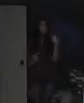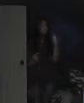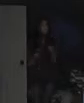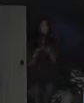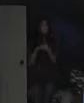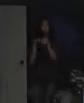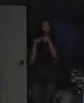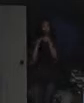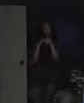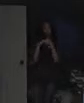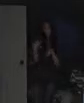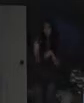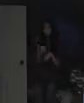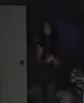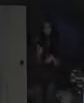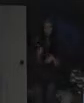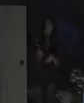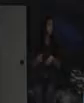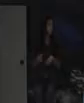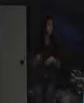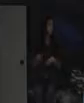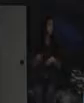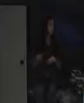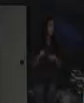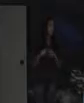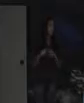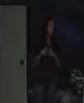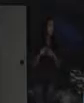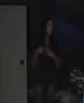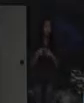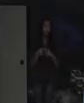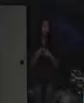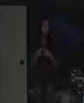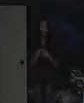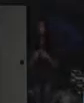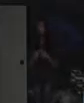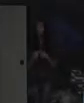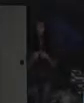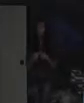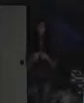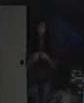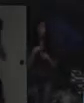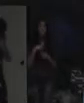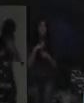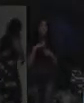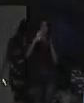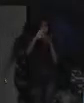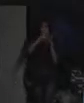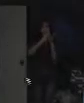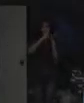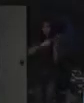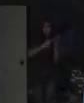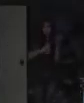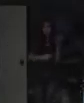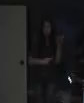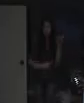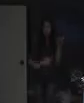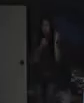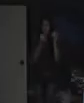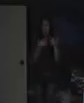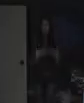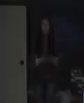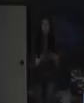a gente também, mesmo seguindo aquele regramento que tem do abaixo-assinado, né, indicando de